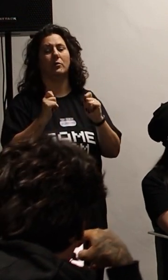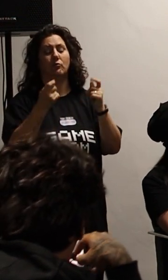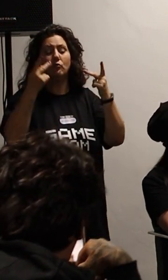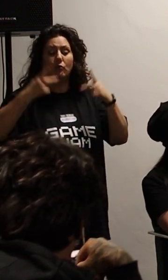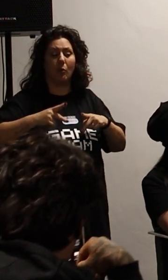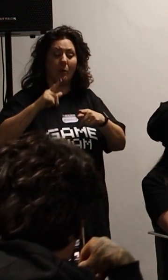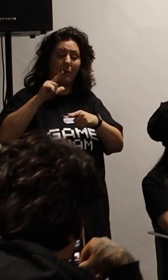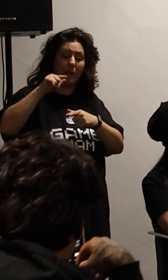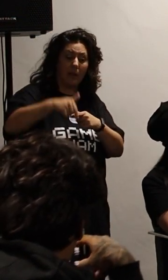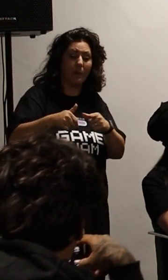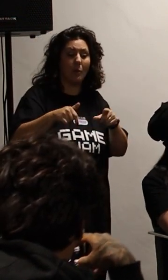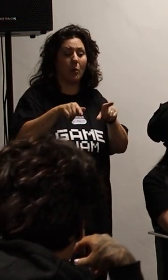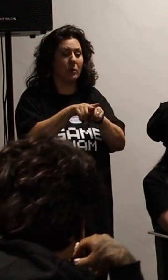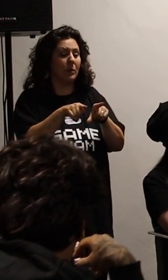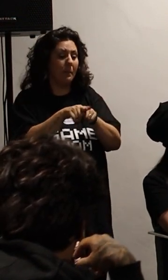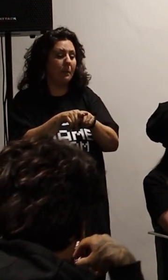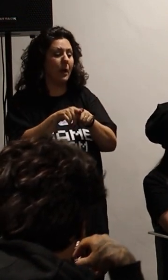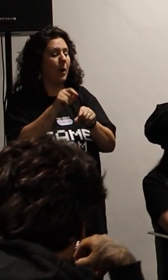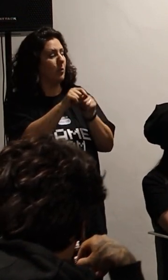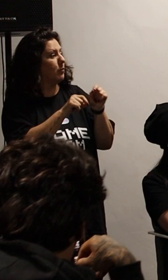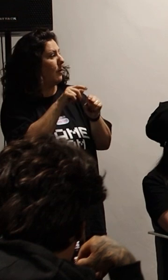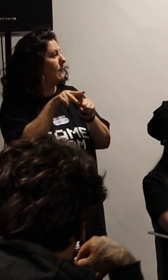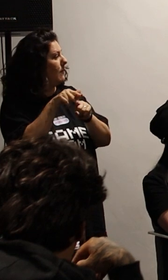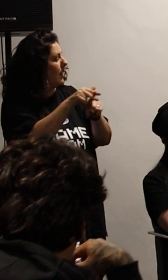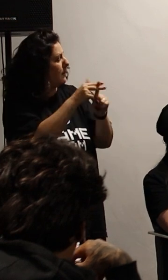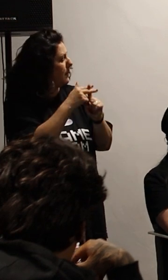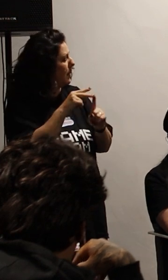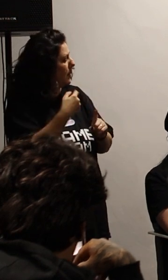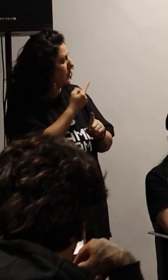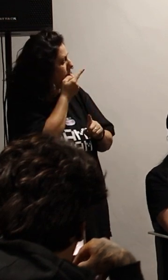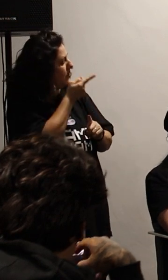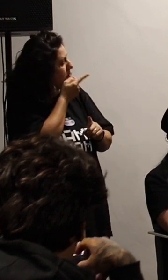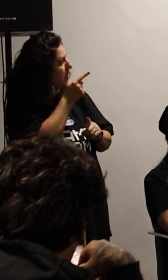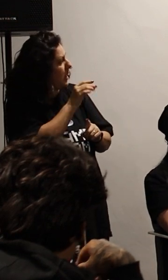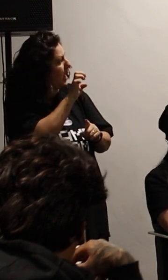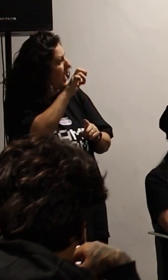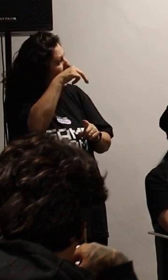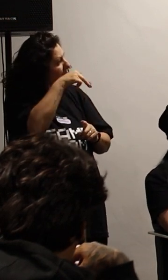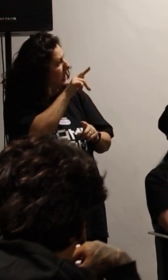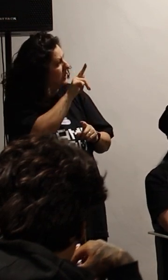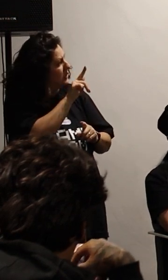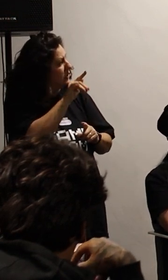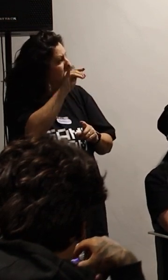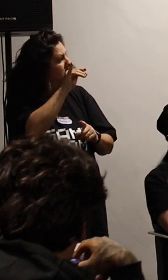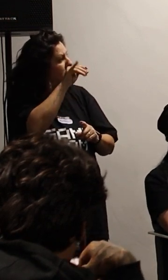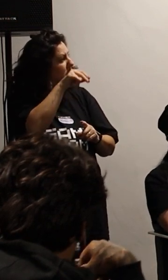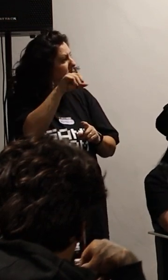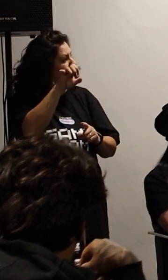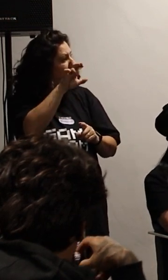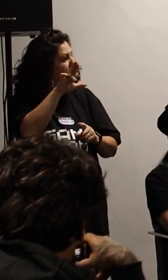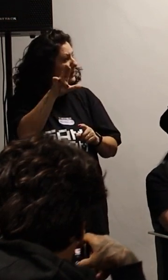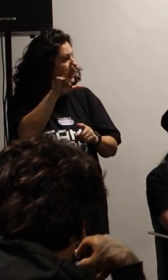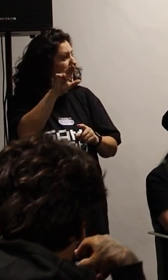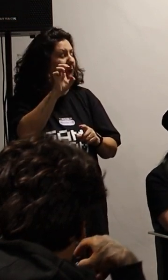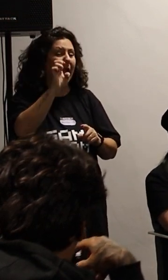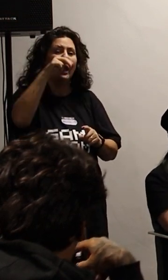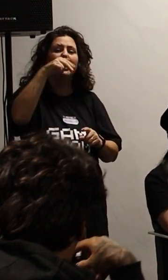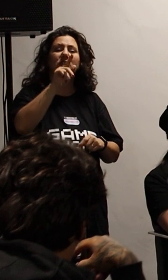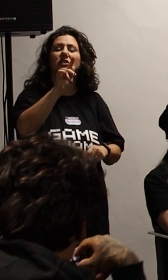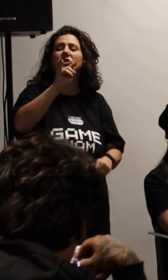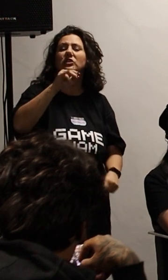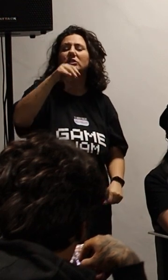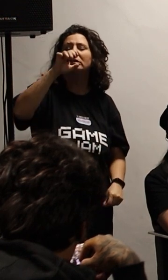depois as ferramentas, né, que a gente chama de engine, que são os motores. Então, o jogo ele não é feito direto numa